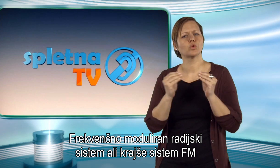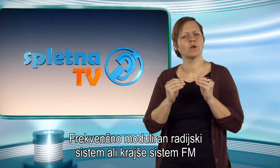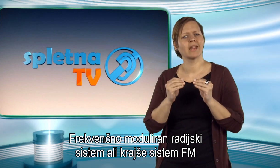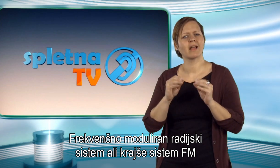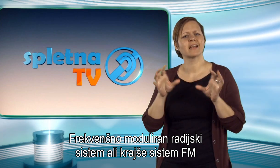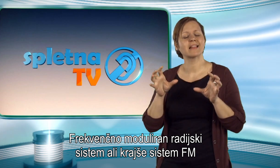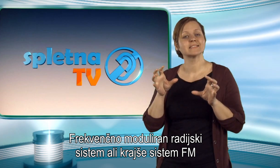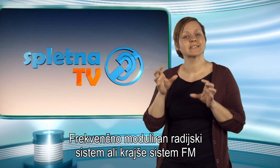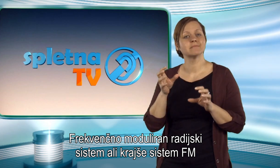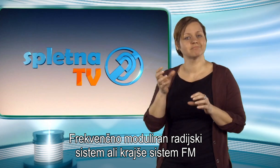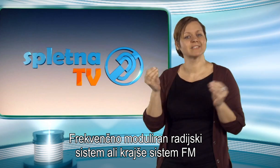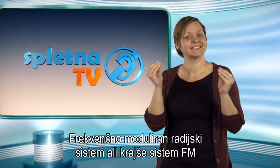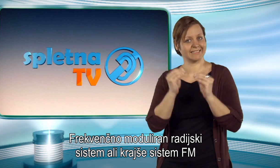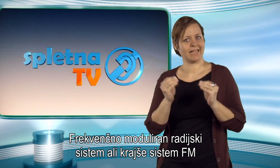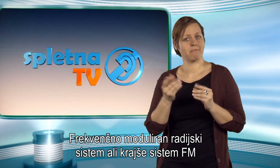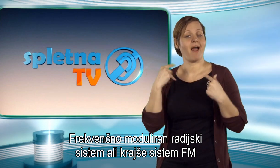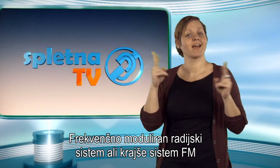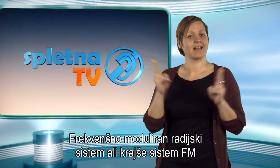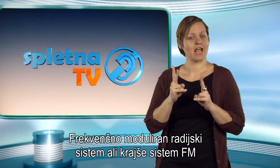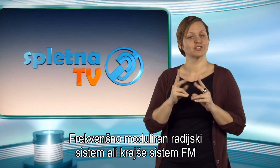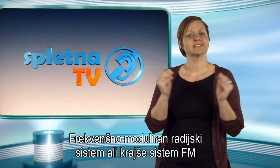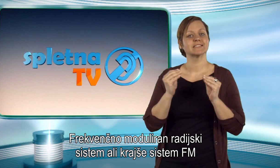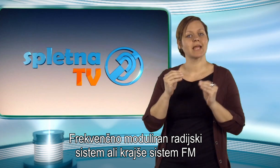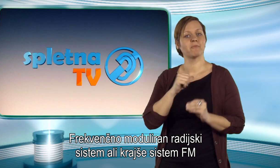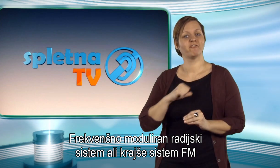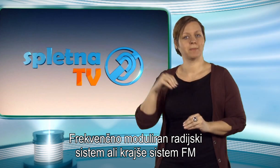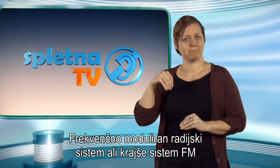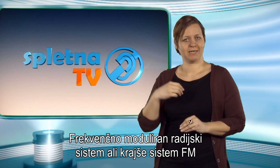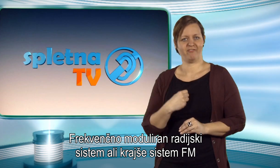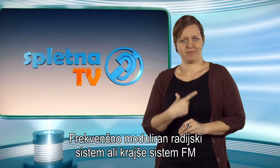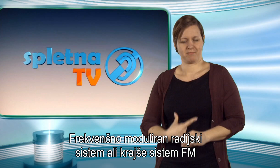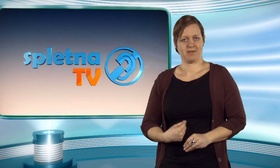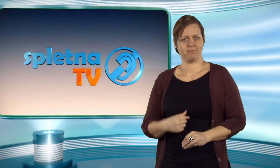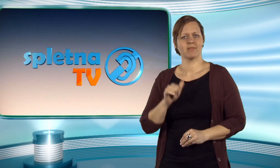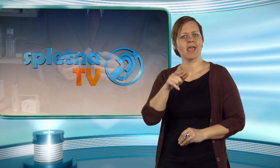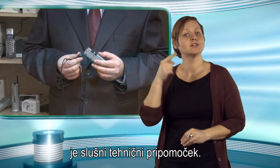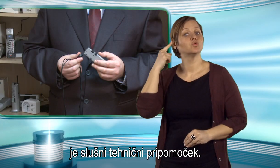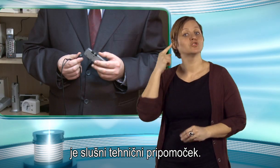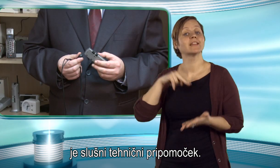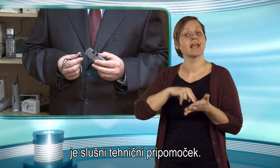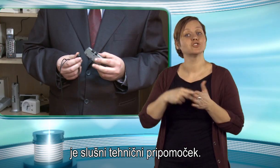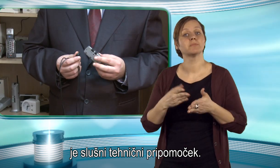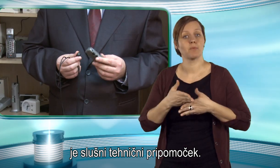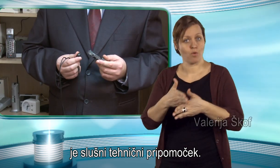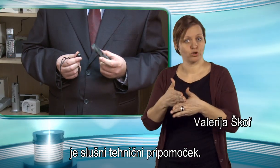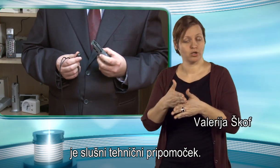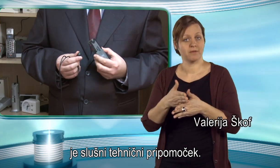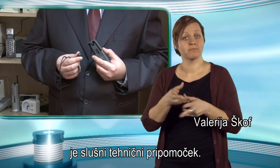Frekvenčno moduliran radijski sistem ali krajše sistem FM je slušni tehnični pripomoček.